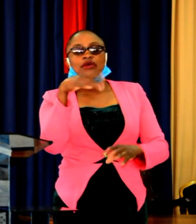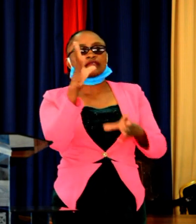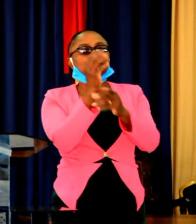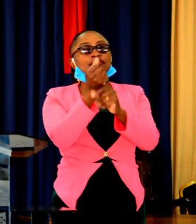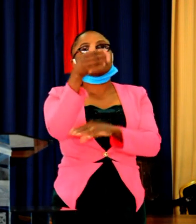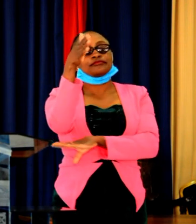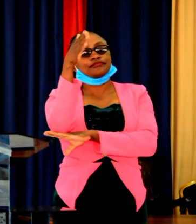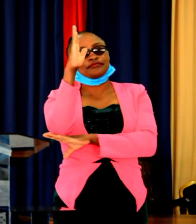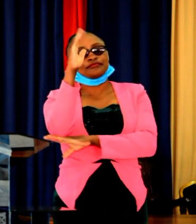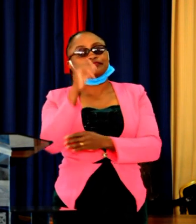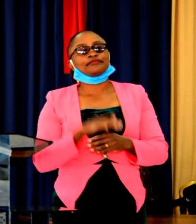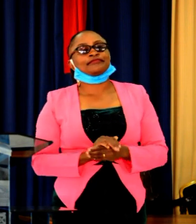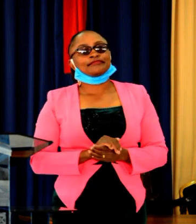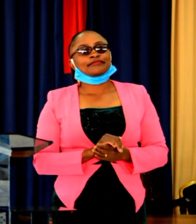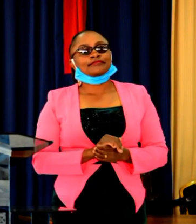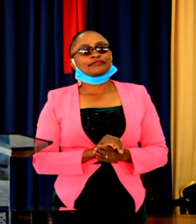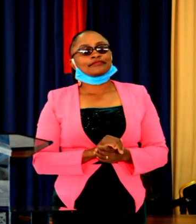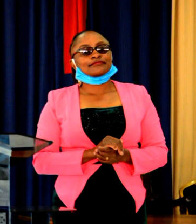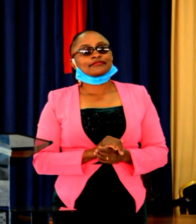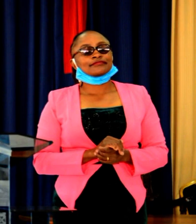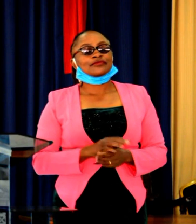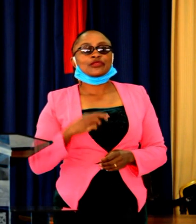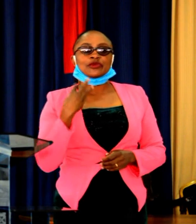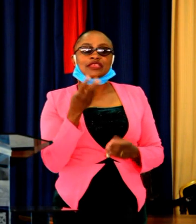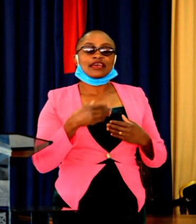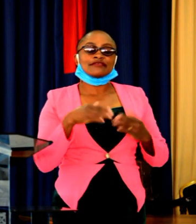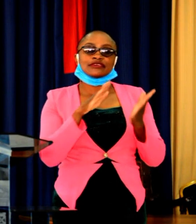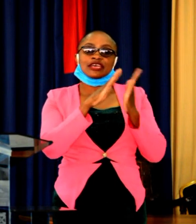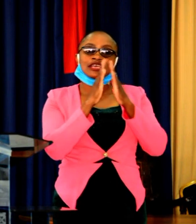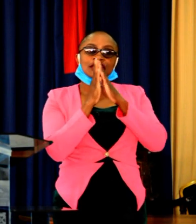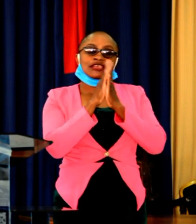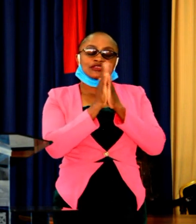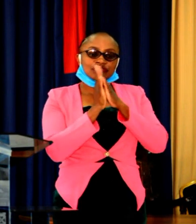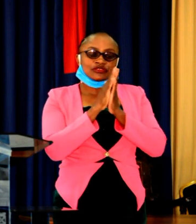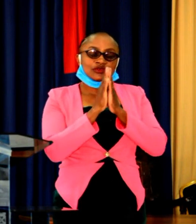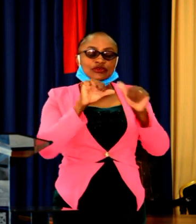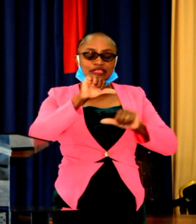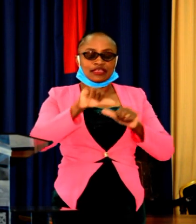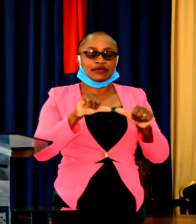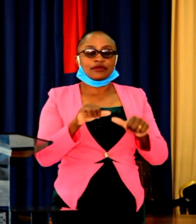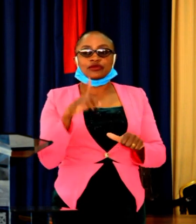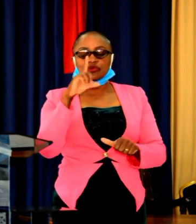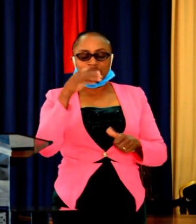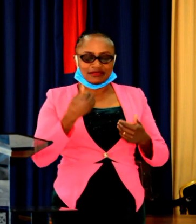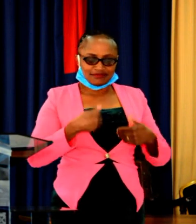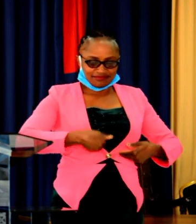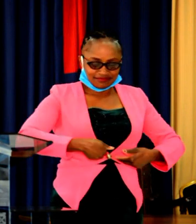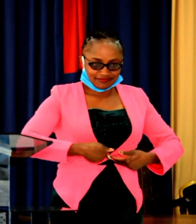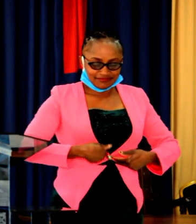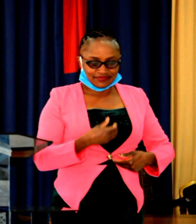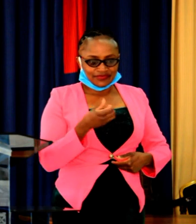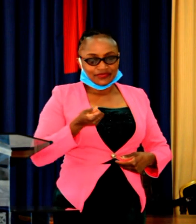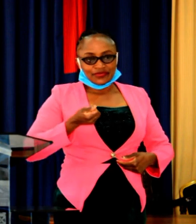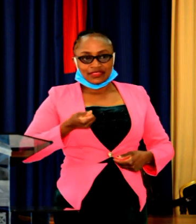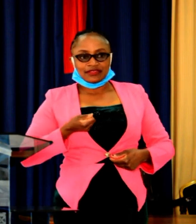Bwana? Kunao hadithi ambayo inapeanwa ya msichana mmoja mdogo. Aliabiri